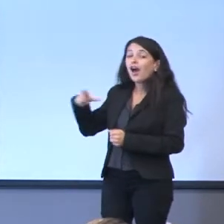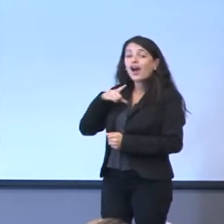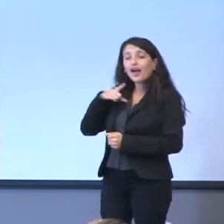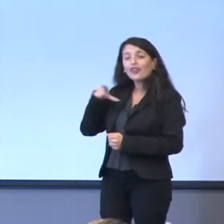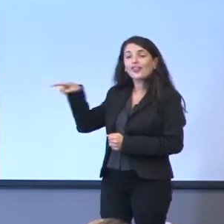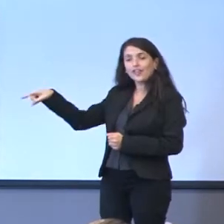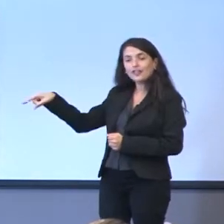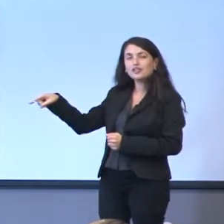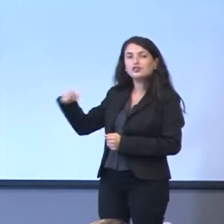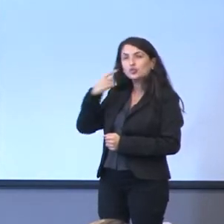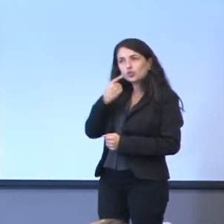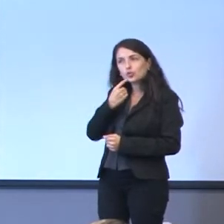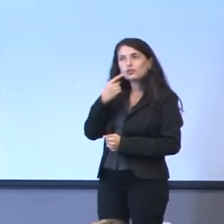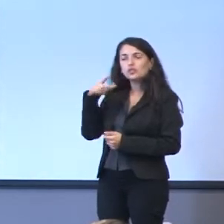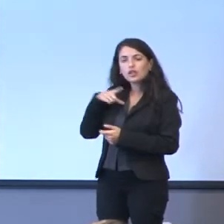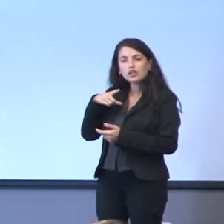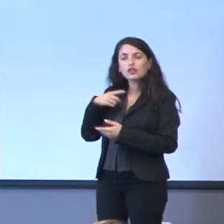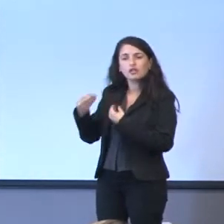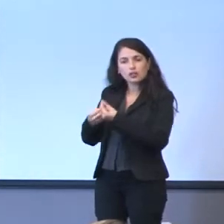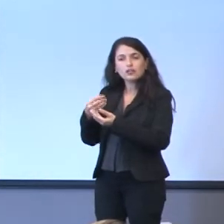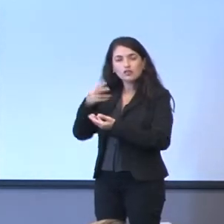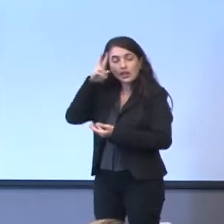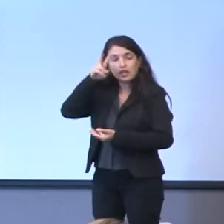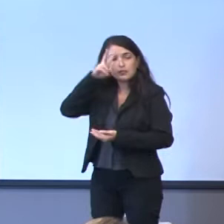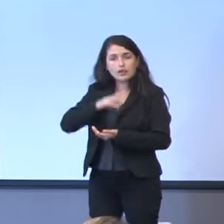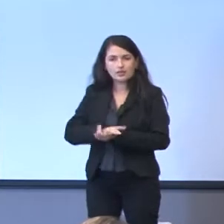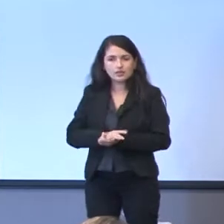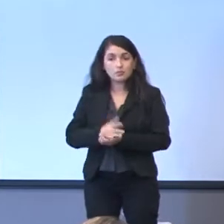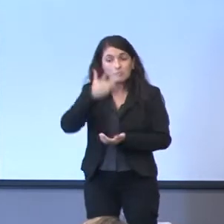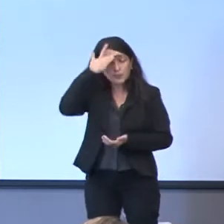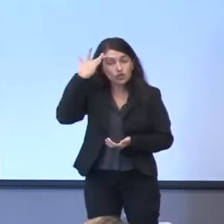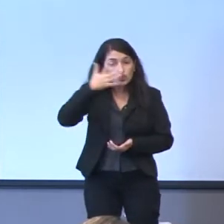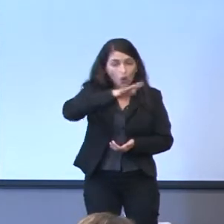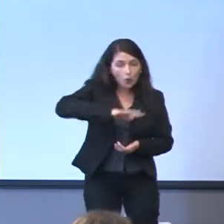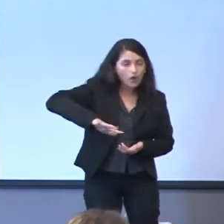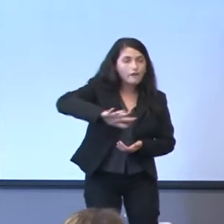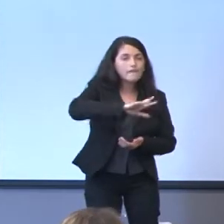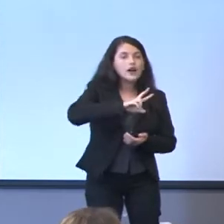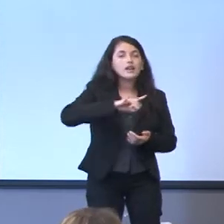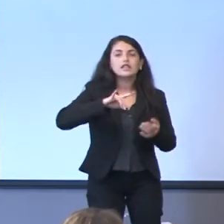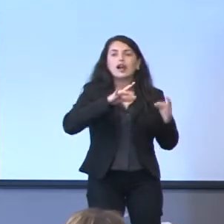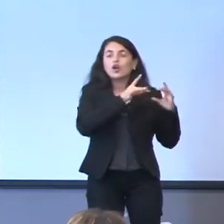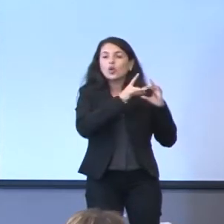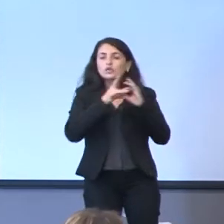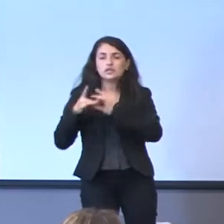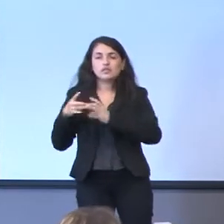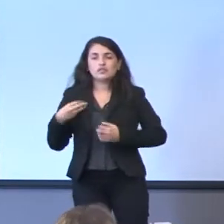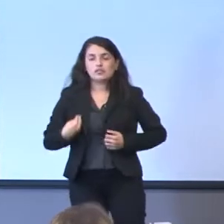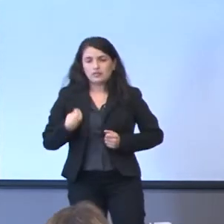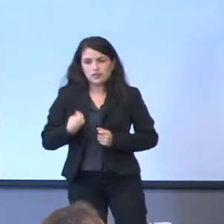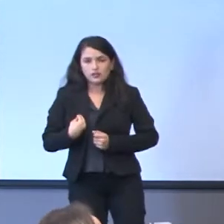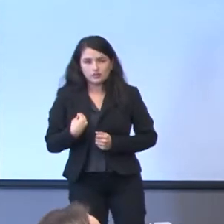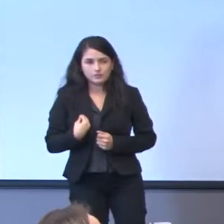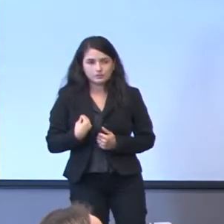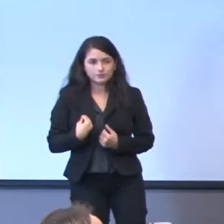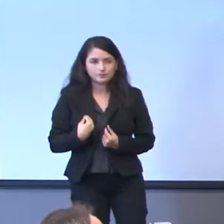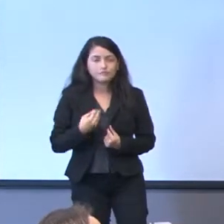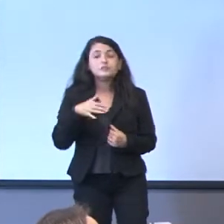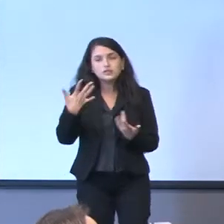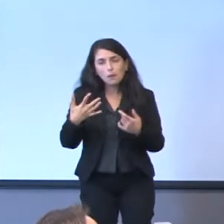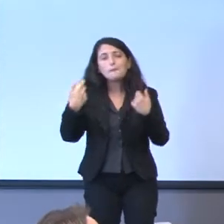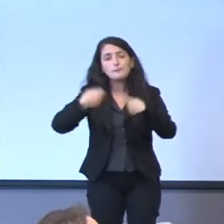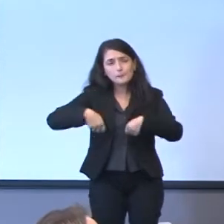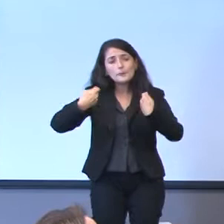tem deficiência. Qual é o teu futuro? Quem que vai... São essas pessoas que vão te dar esse contexto que você não teve. Então, tem